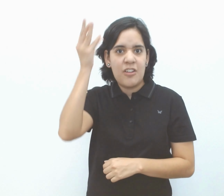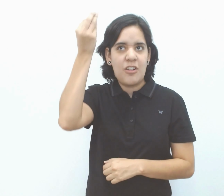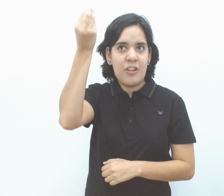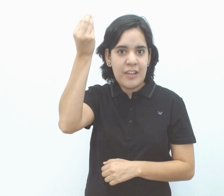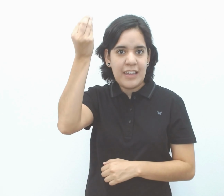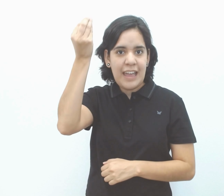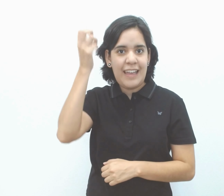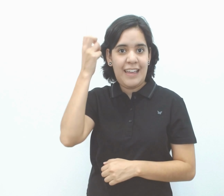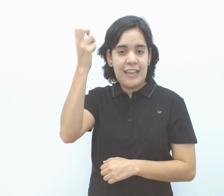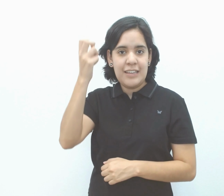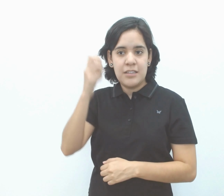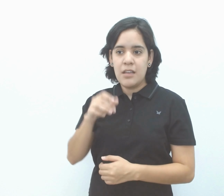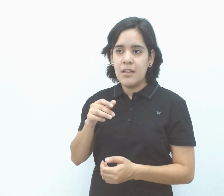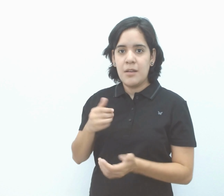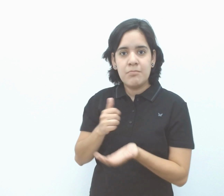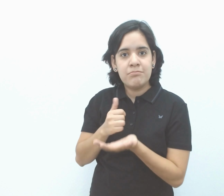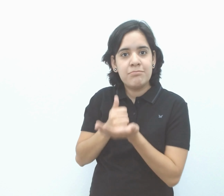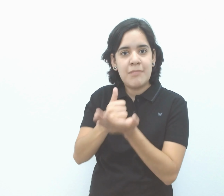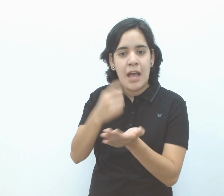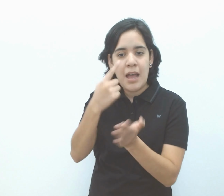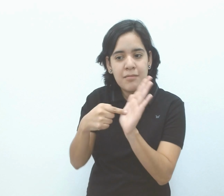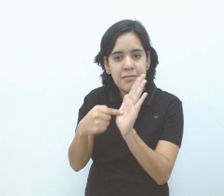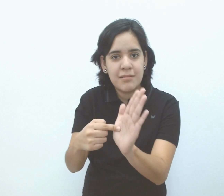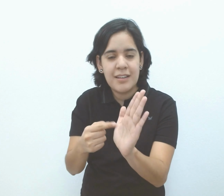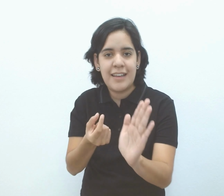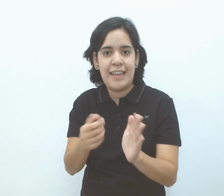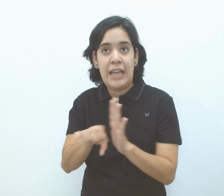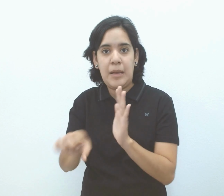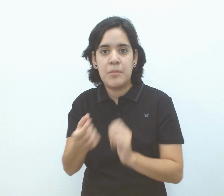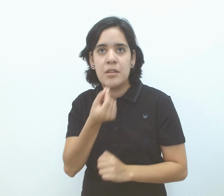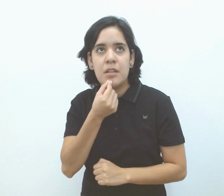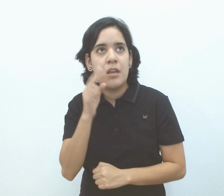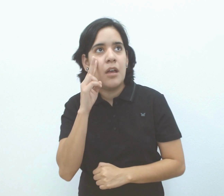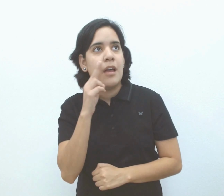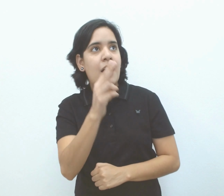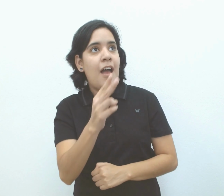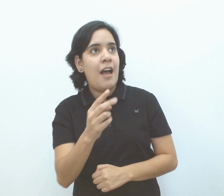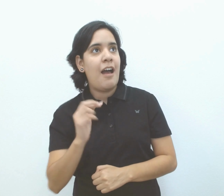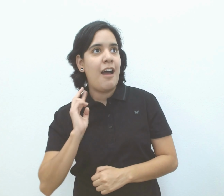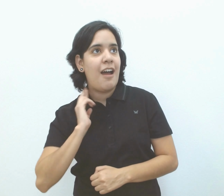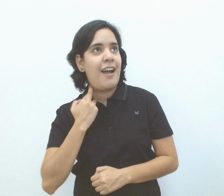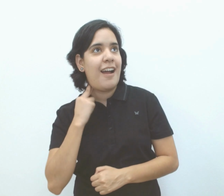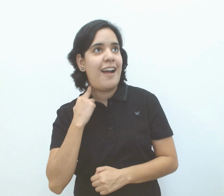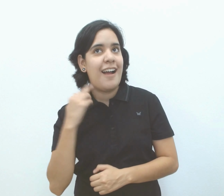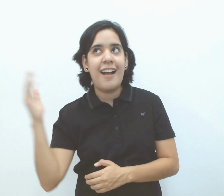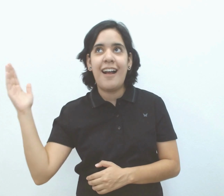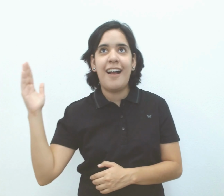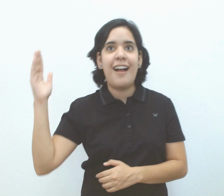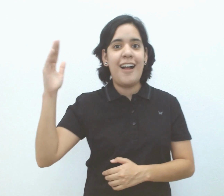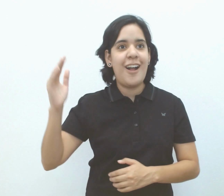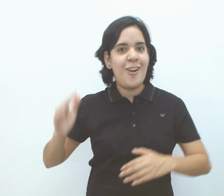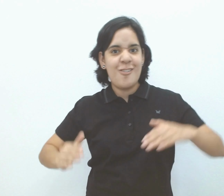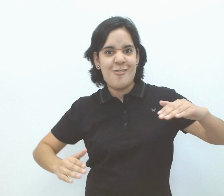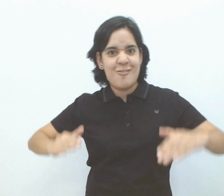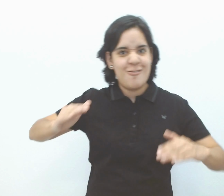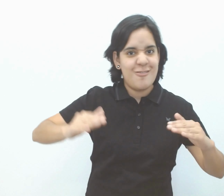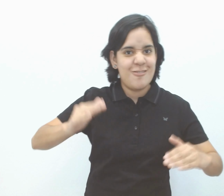cosas fantasiosas que los niños juran que va a llegar un Transformer un día a pararse en el semáforo junto a ellos, porque es algo